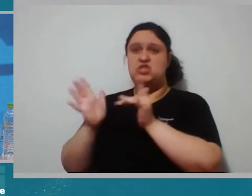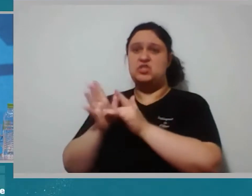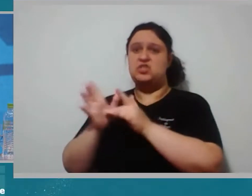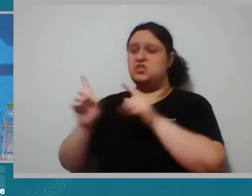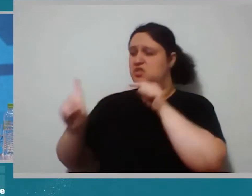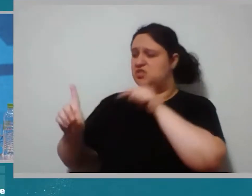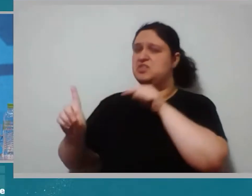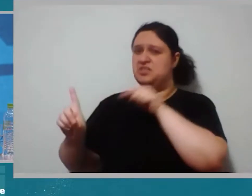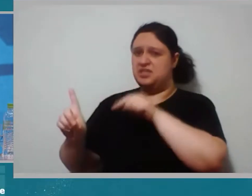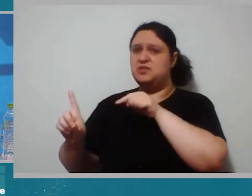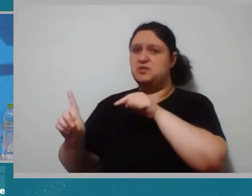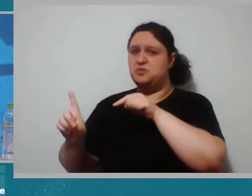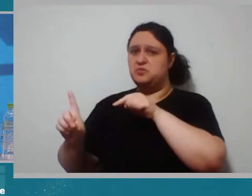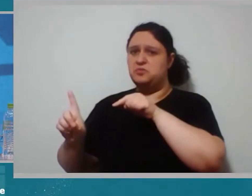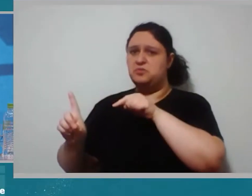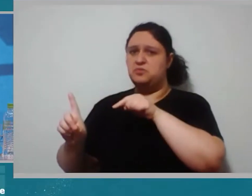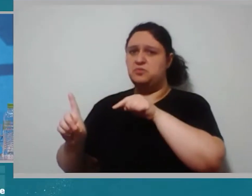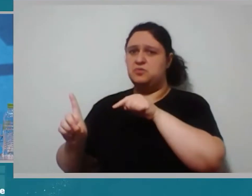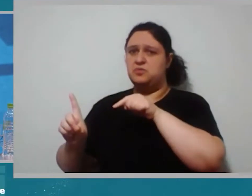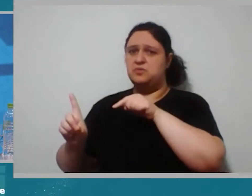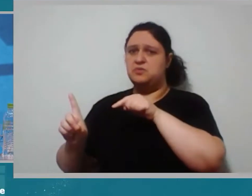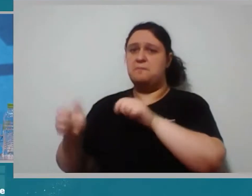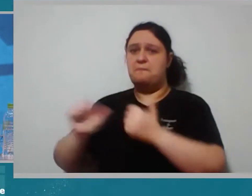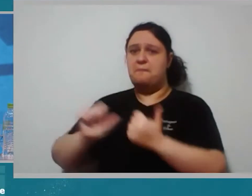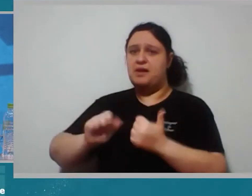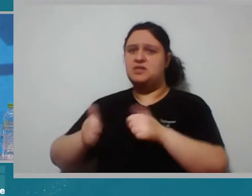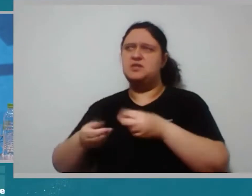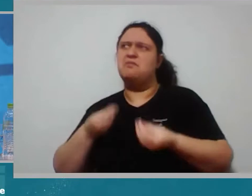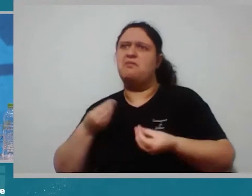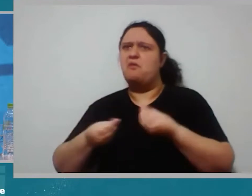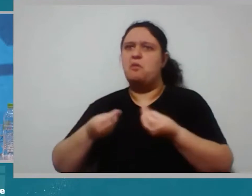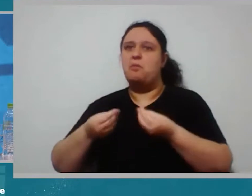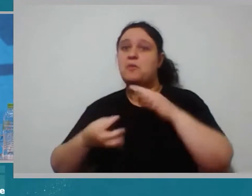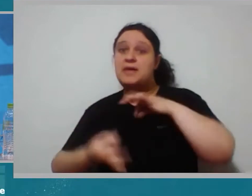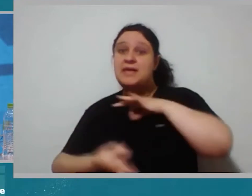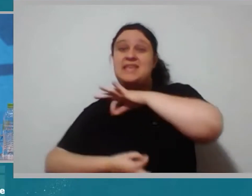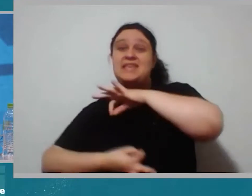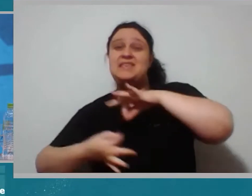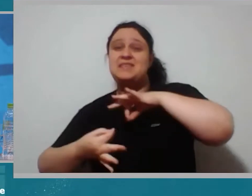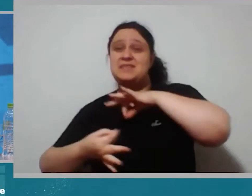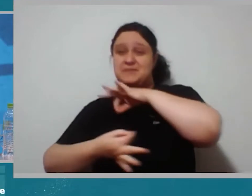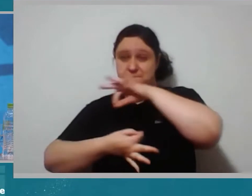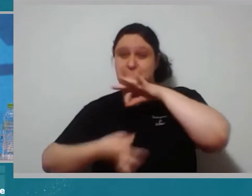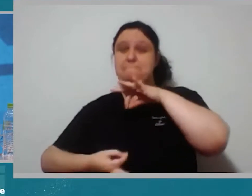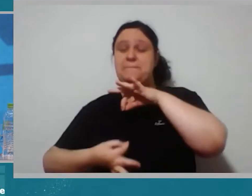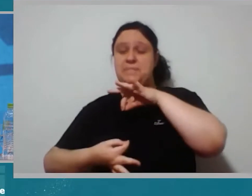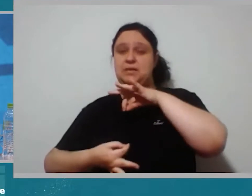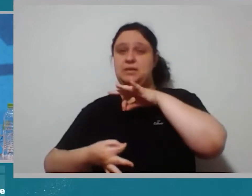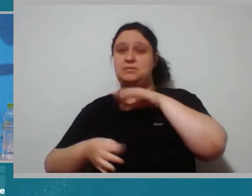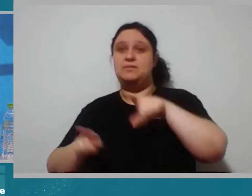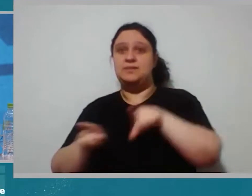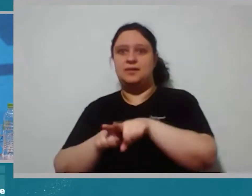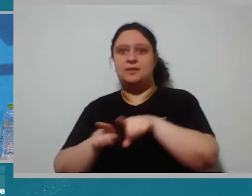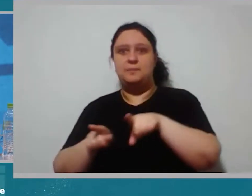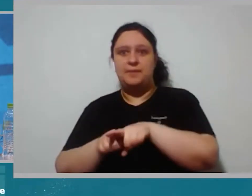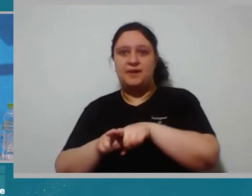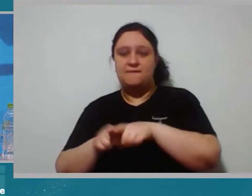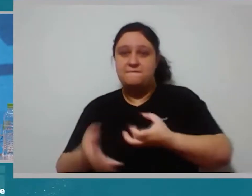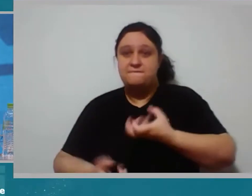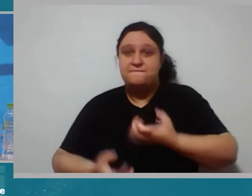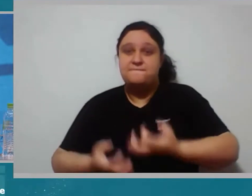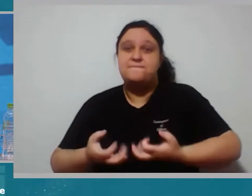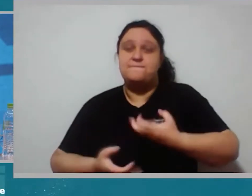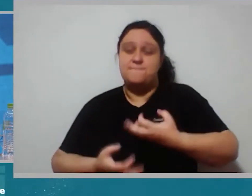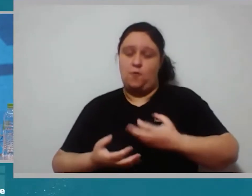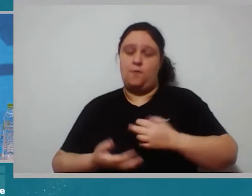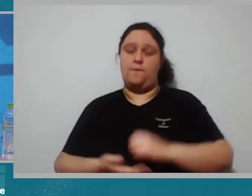com fogo. Senhor Jesus, então, para arrependimento, sim, leva ao arrependimento, e